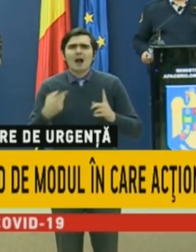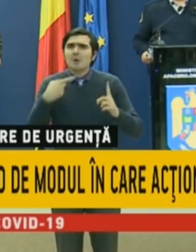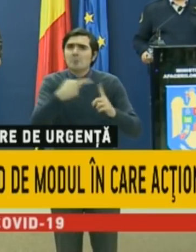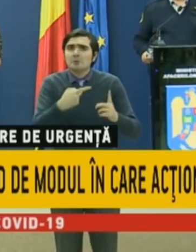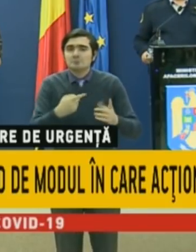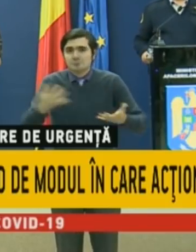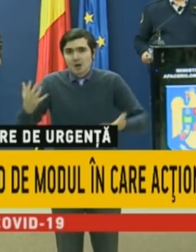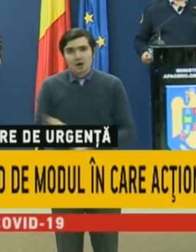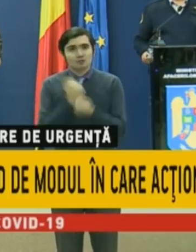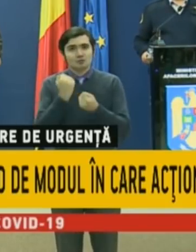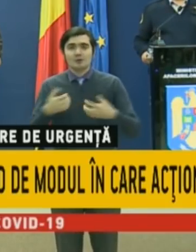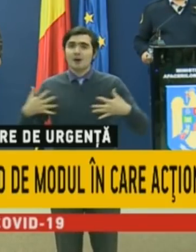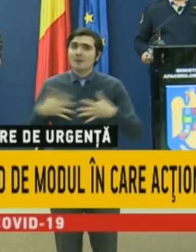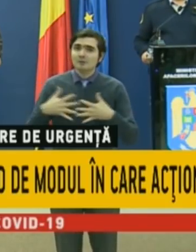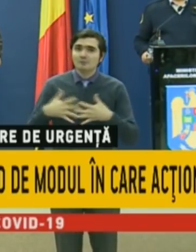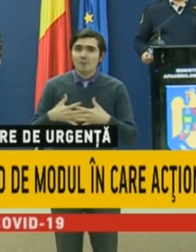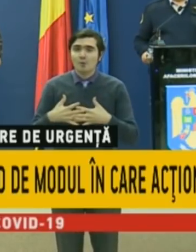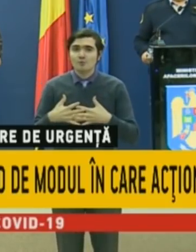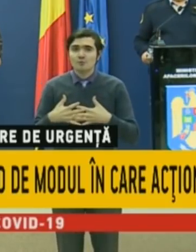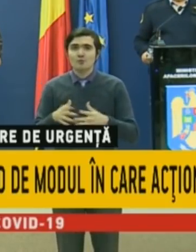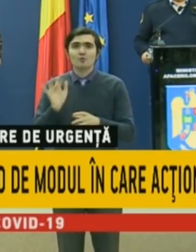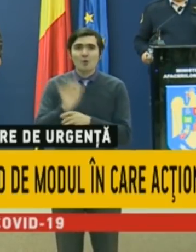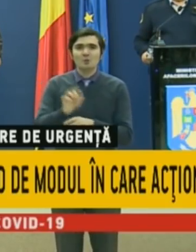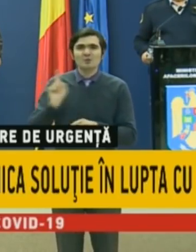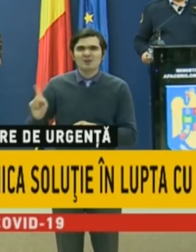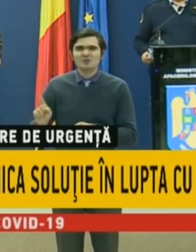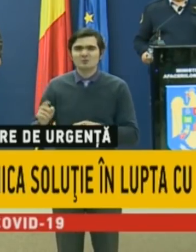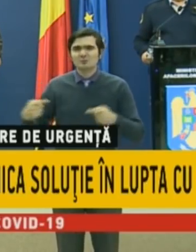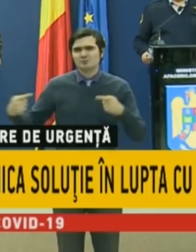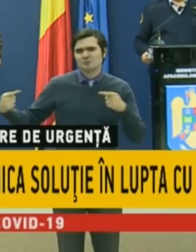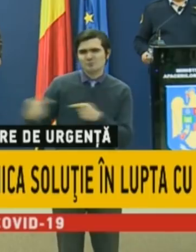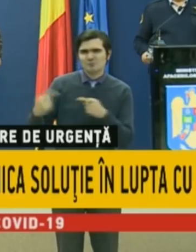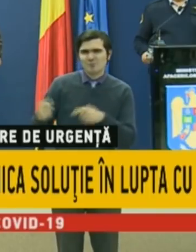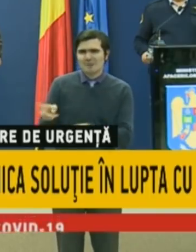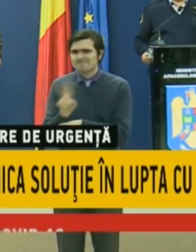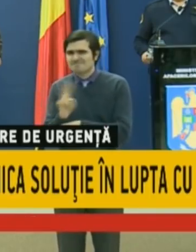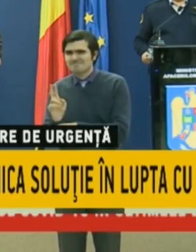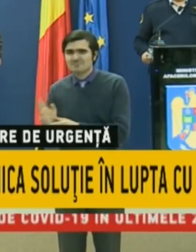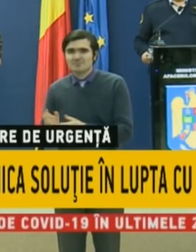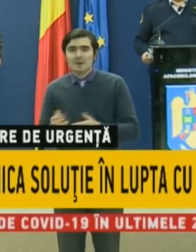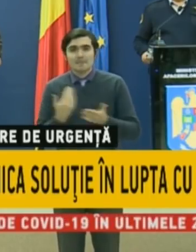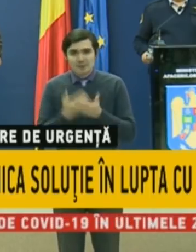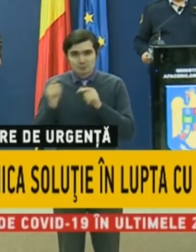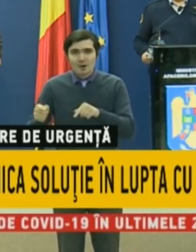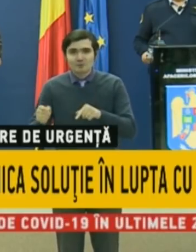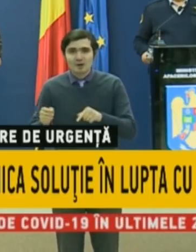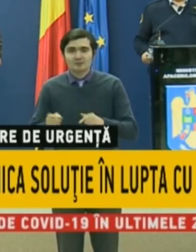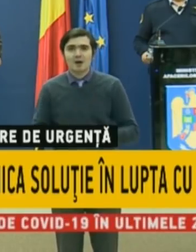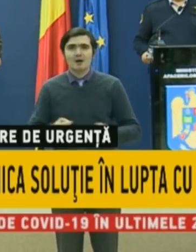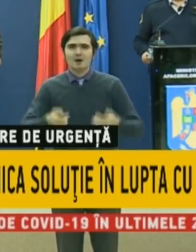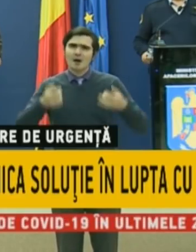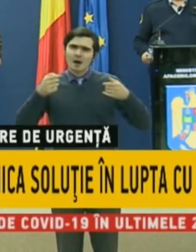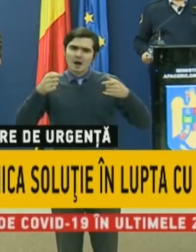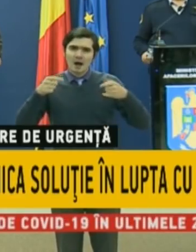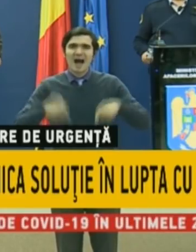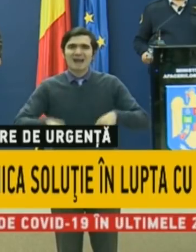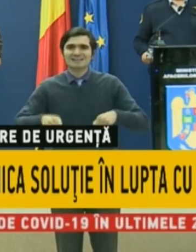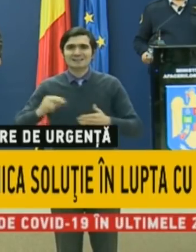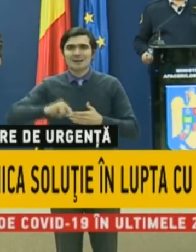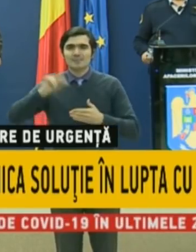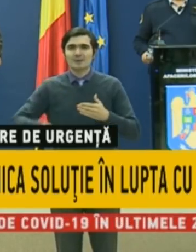războiul împotriva acestui perfid inamic, am semnat astăzi o nouă ordonanță